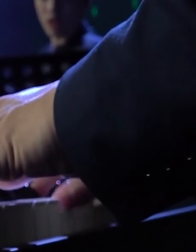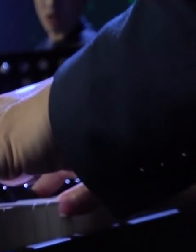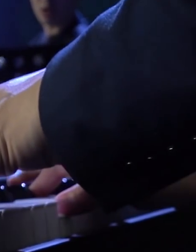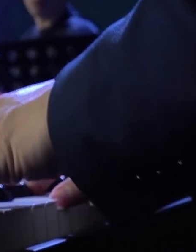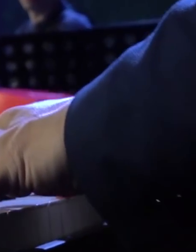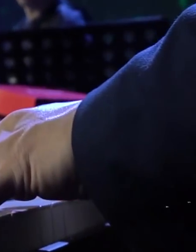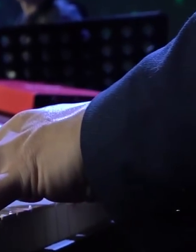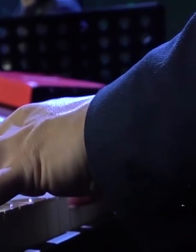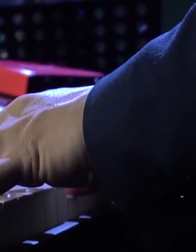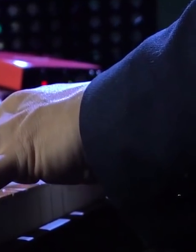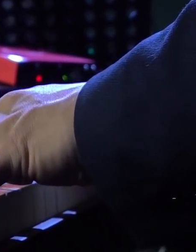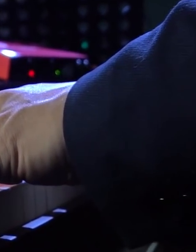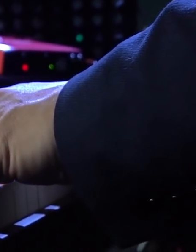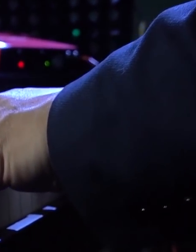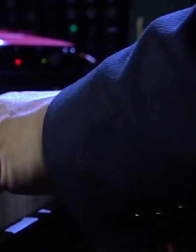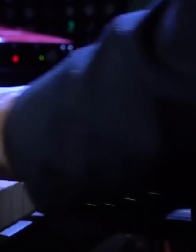kasih aku,